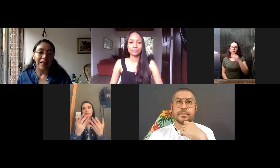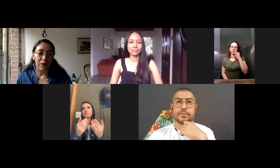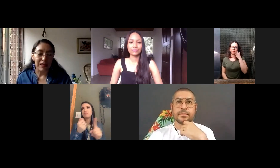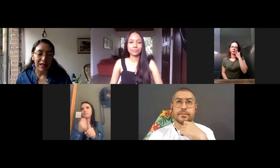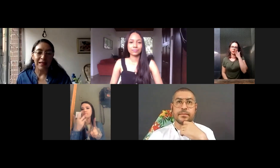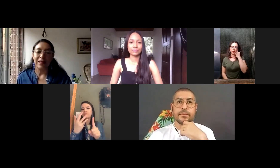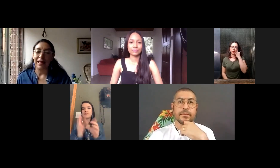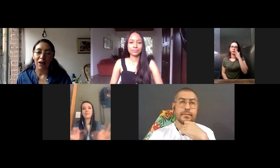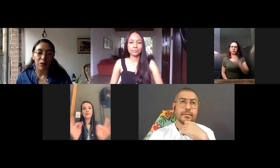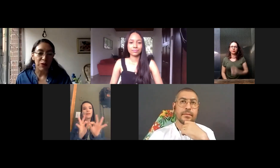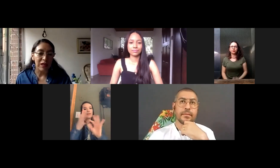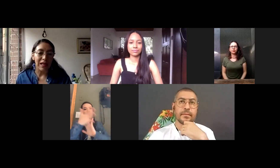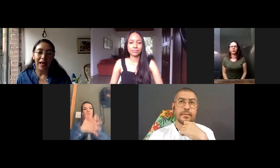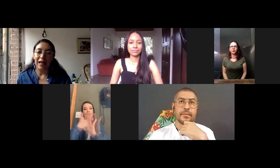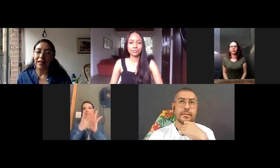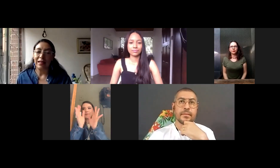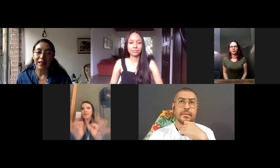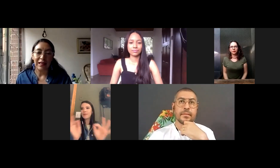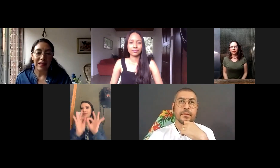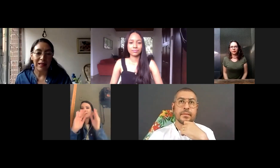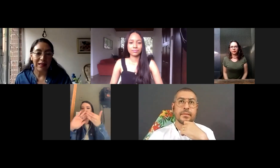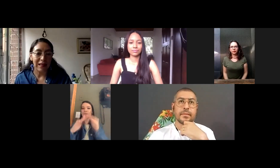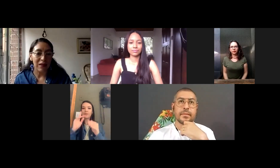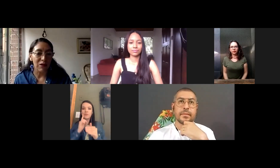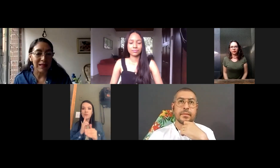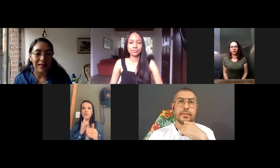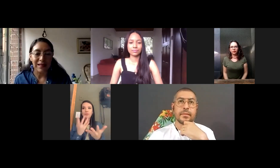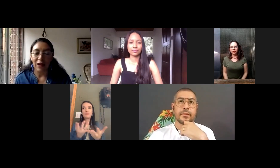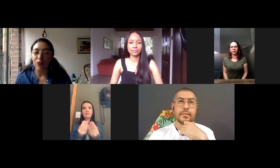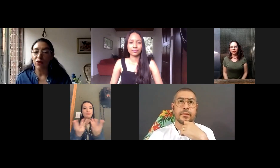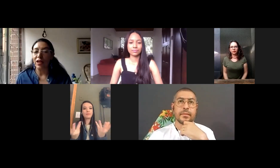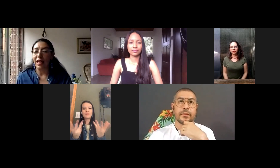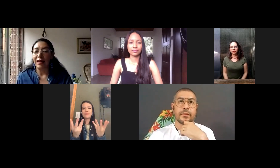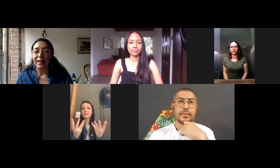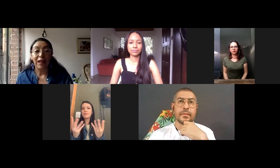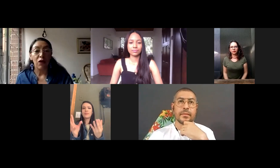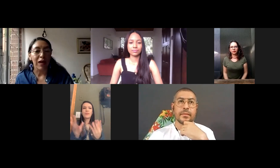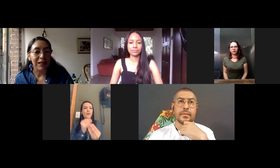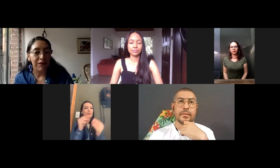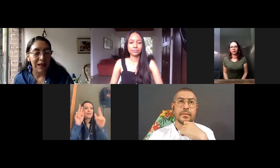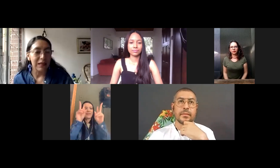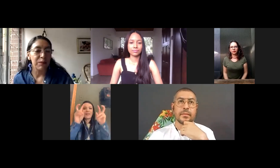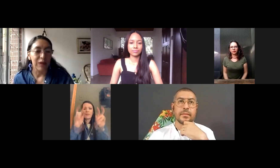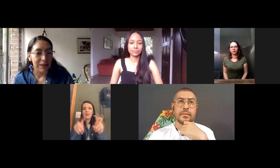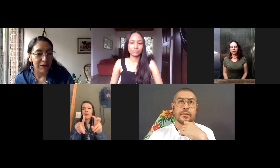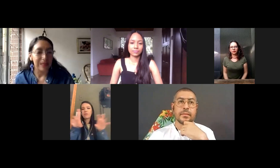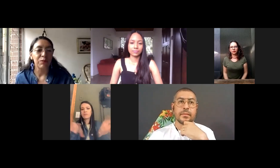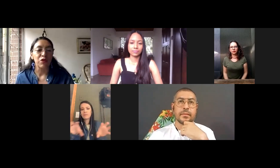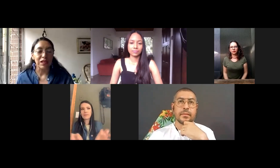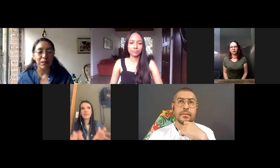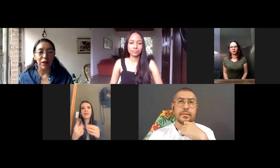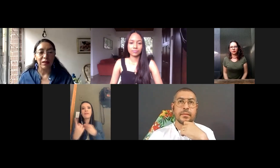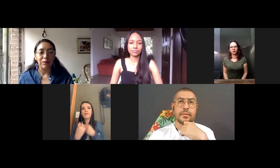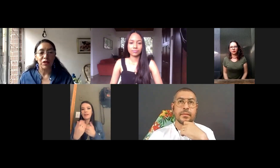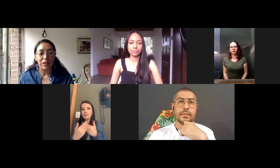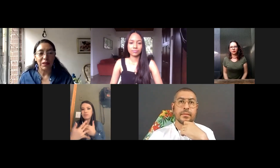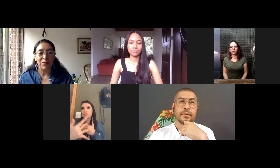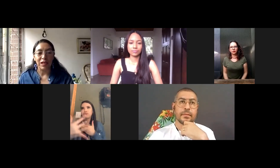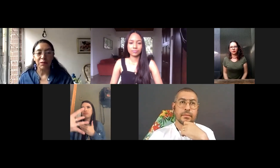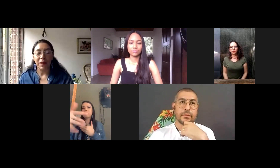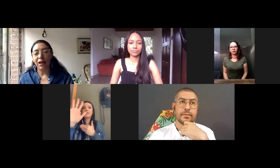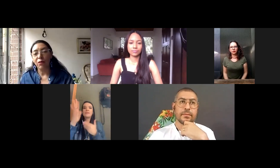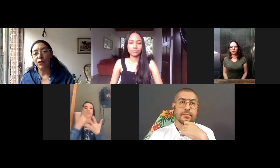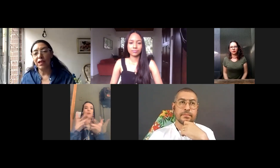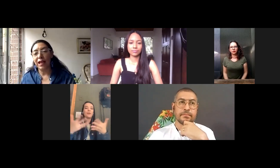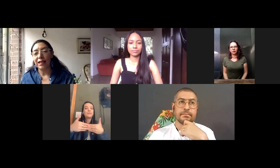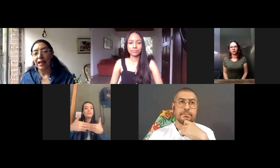la lengua de señas, de la comunidad, de lo que se desarrolla, de lo que hace falta, porque hace falta muchísimas cosas